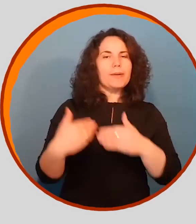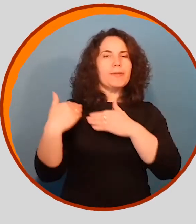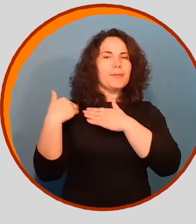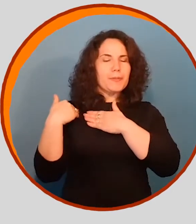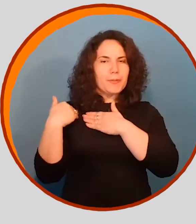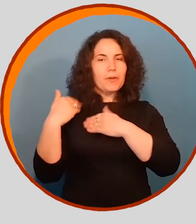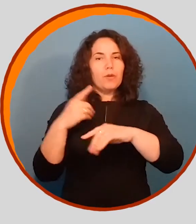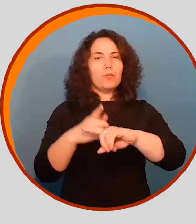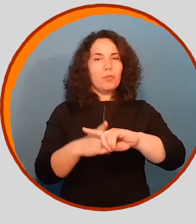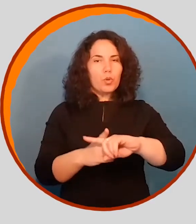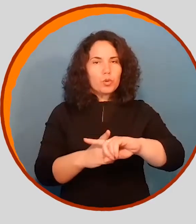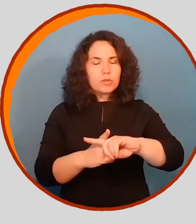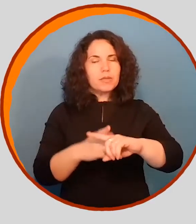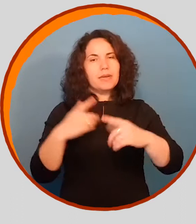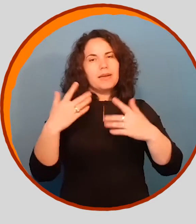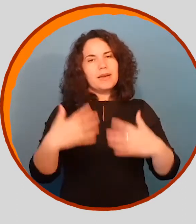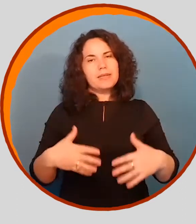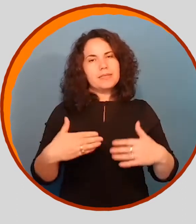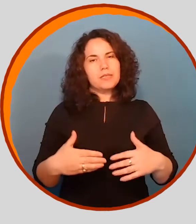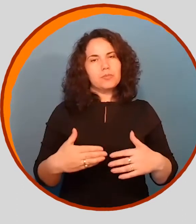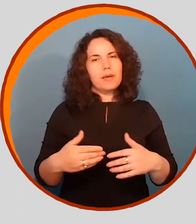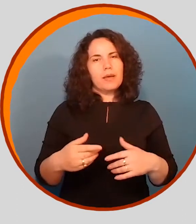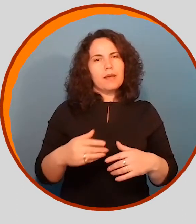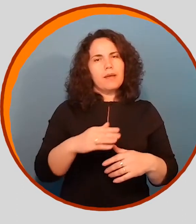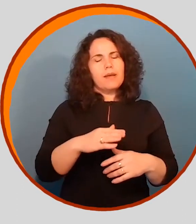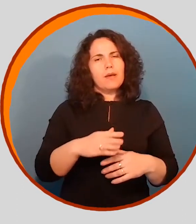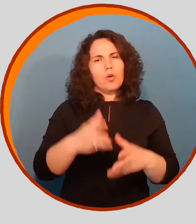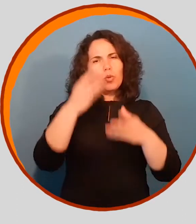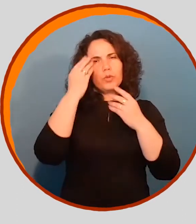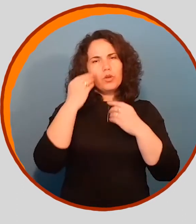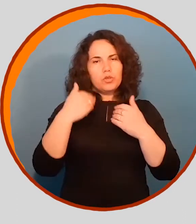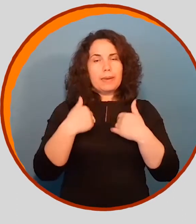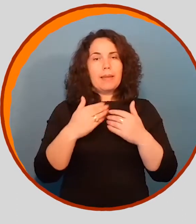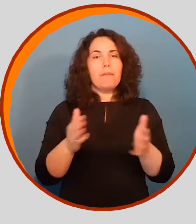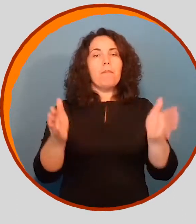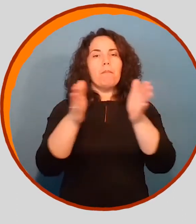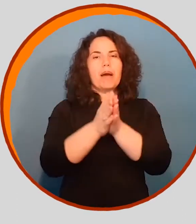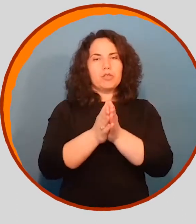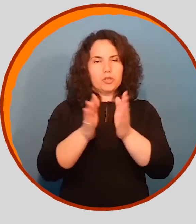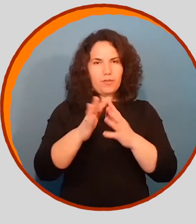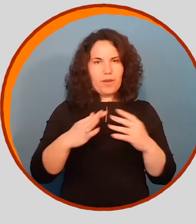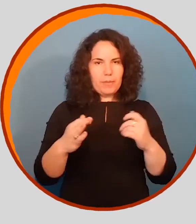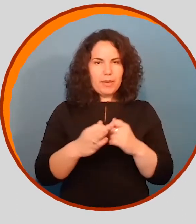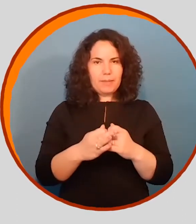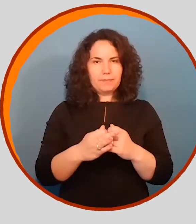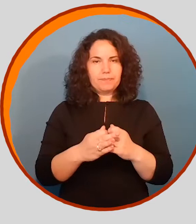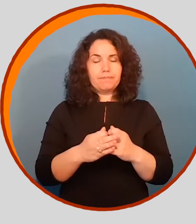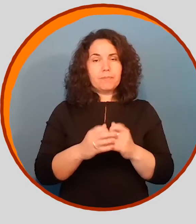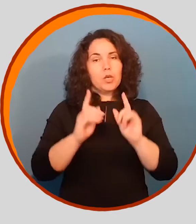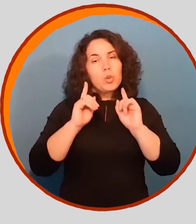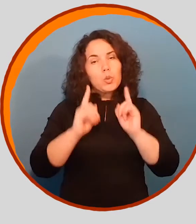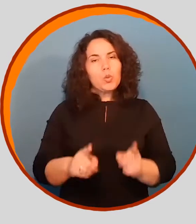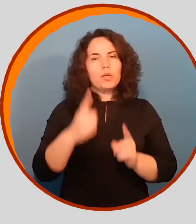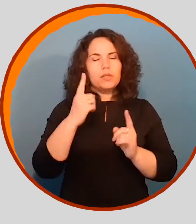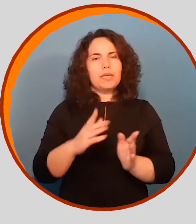e përkatësisë dhe të bashkësisë në sensin që jemi bashkë si familje. Rutina është e rëndësishme në